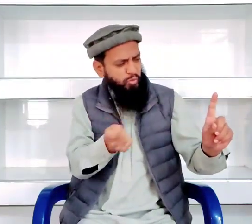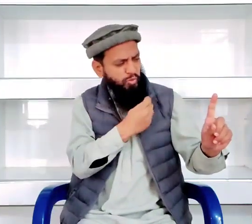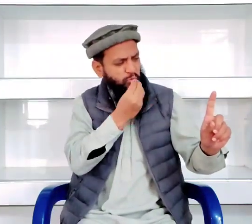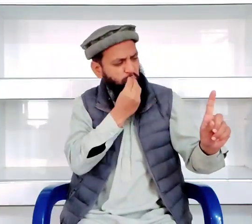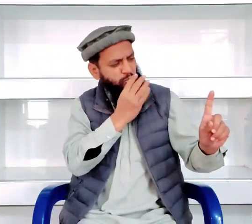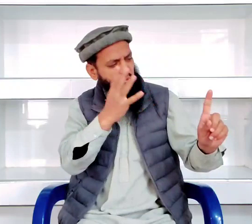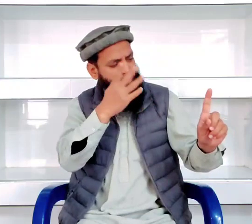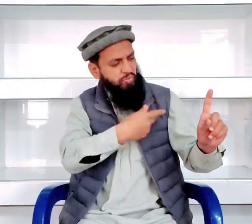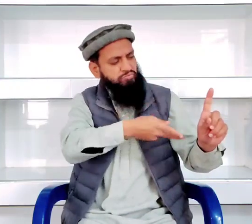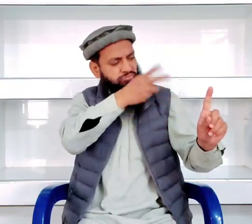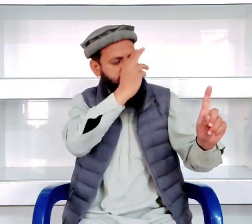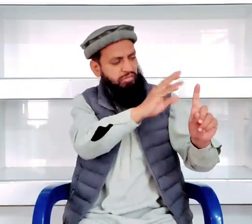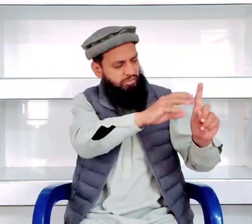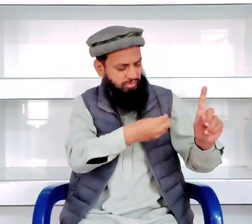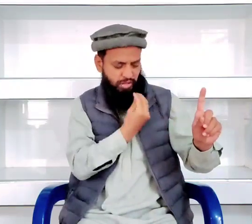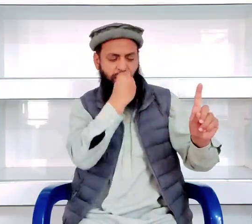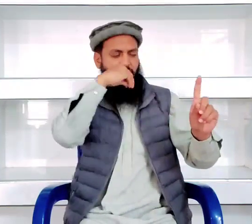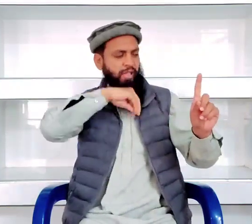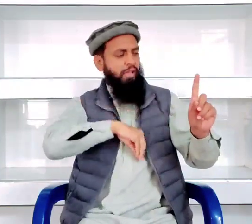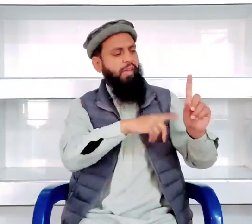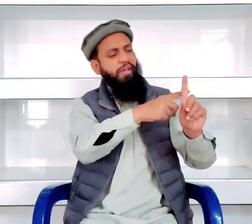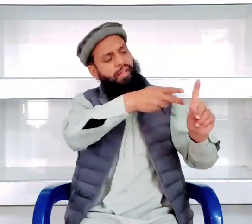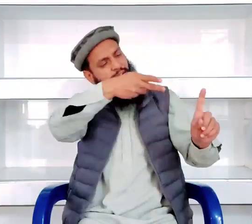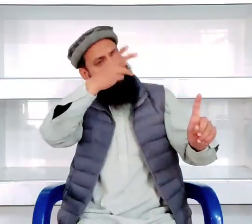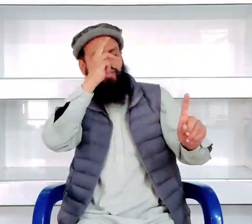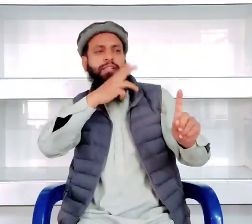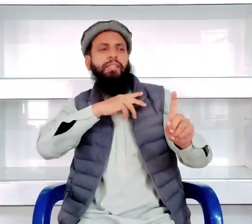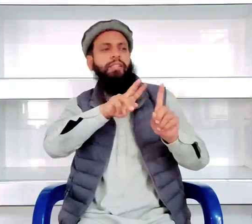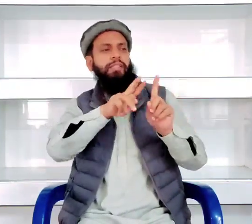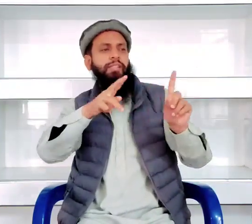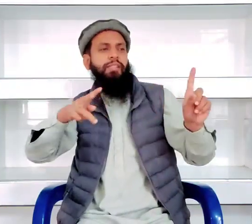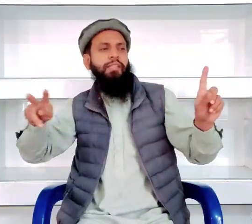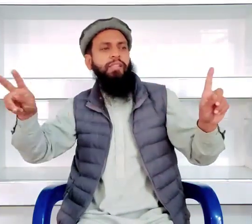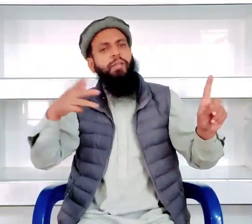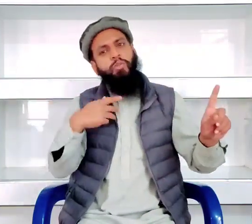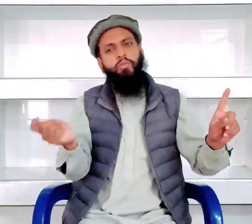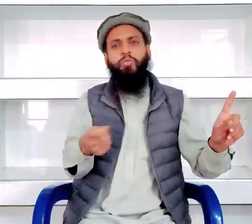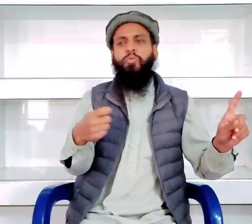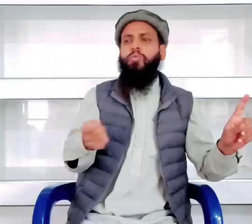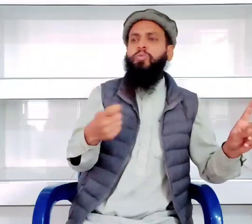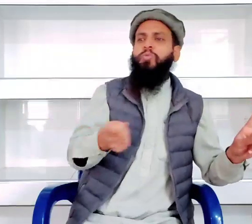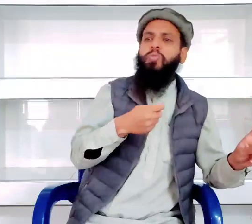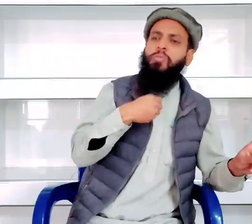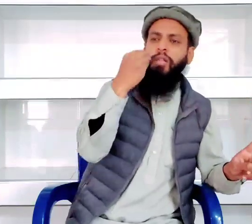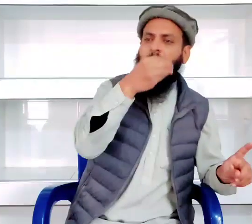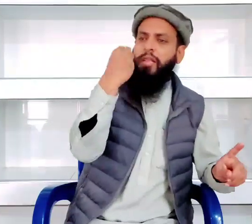حرام کمائی کے وجہ سے انسان کی نہ کوئی عبادت قبول ہوتی ہے